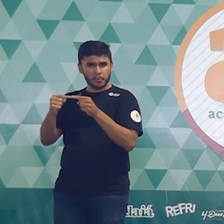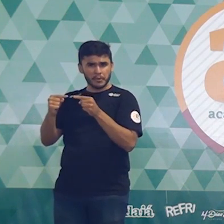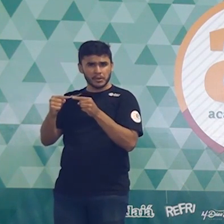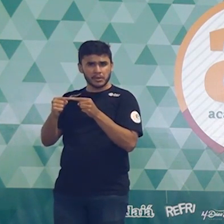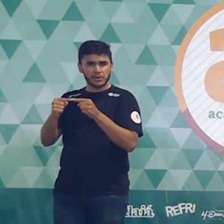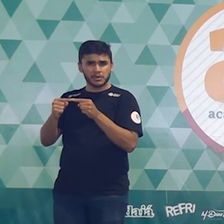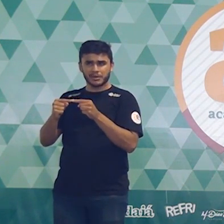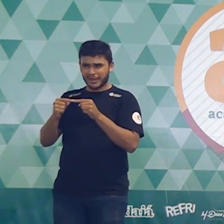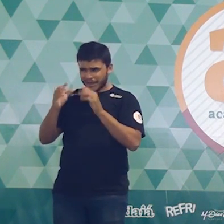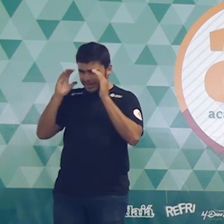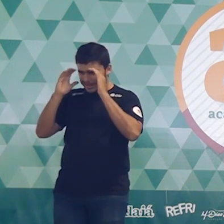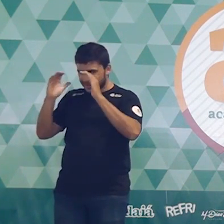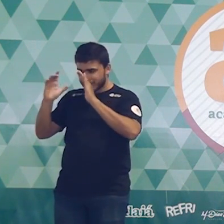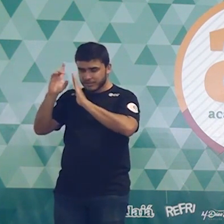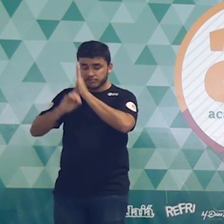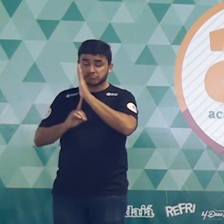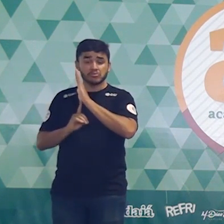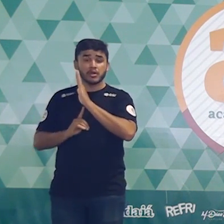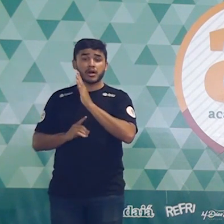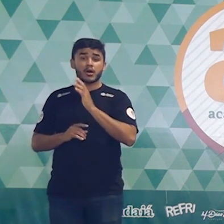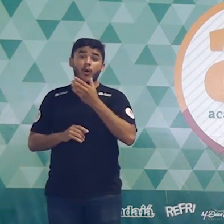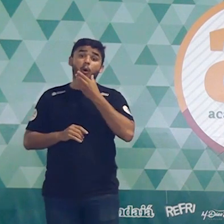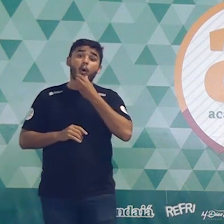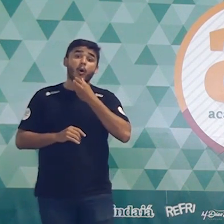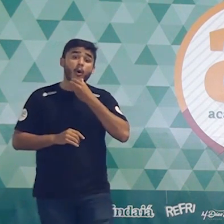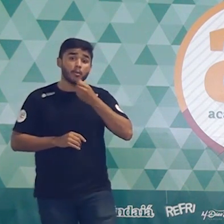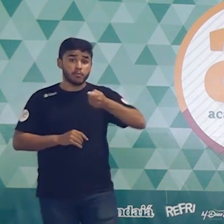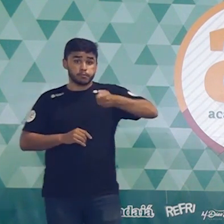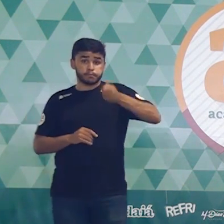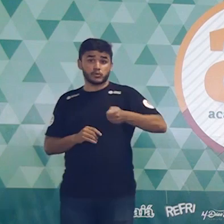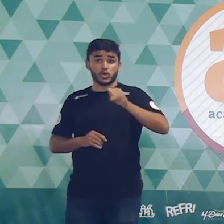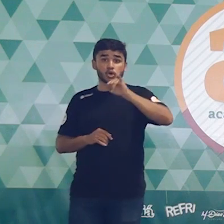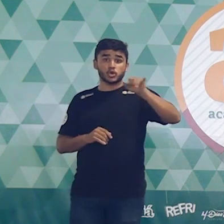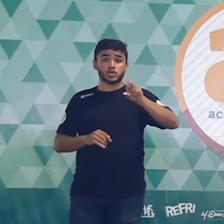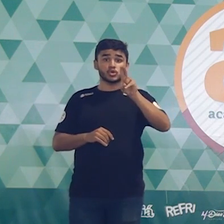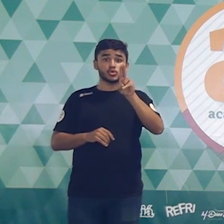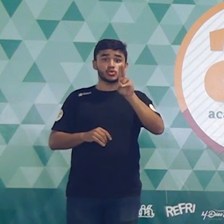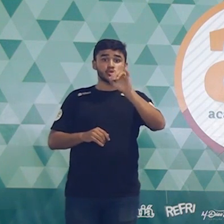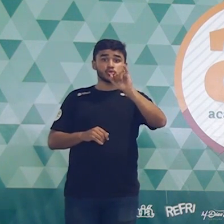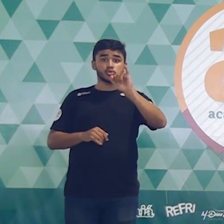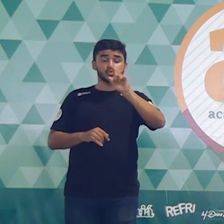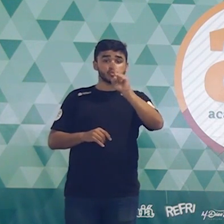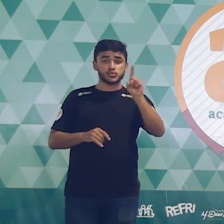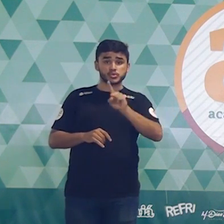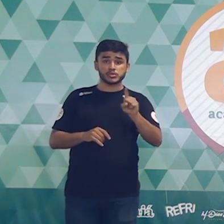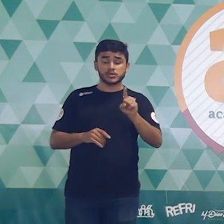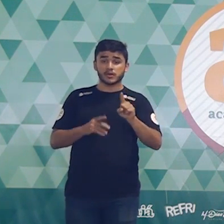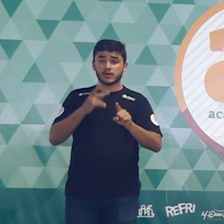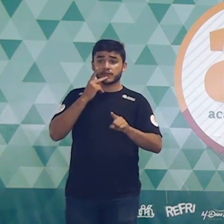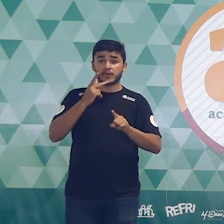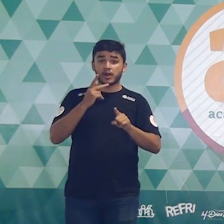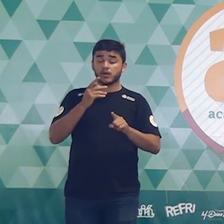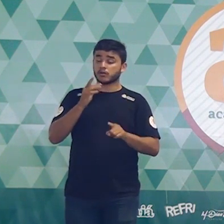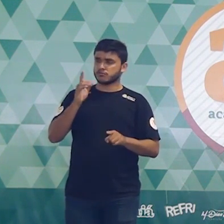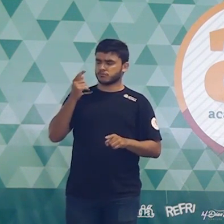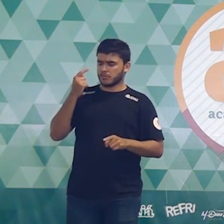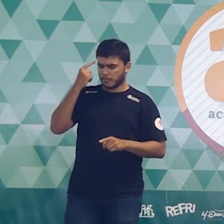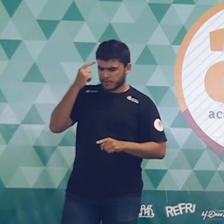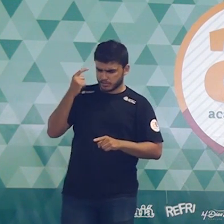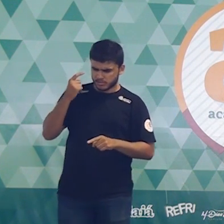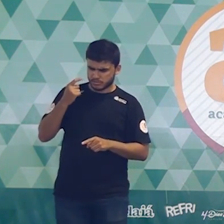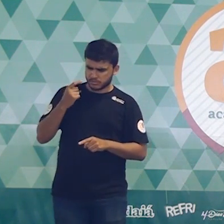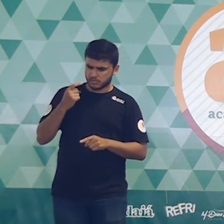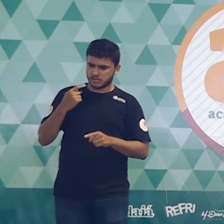certo. Foi uma decisão meio esdrúxula. Aí o INEP se manifestou dizendo que, olha, nós não fomos notificados